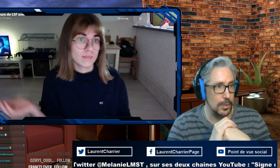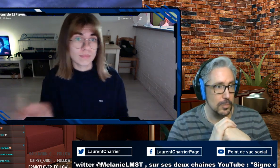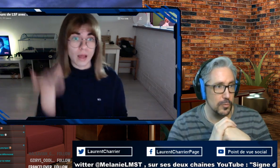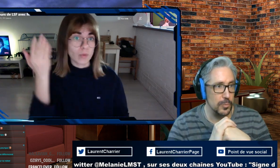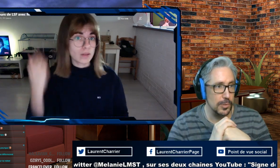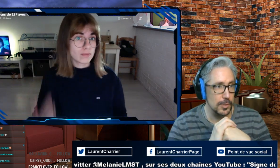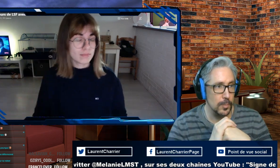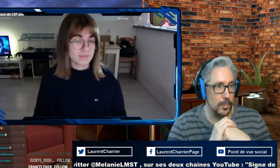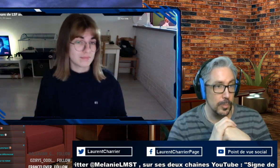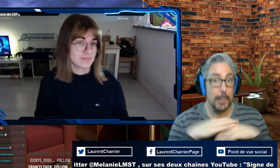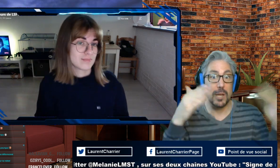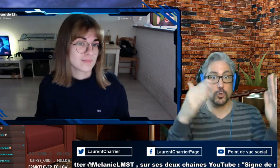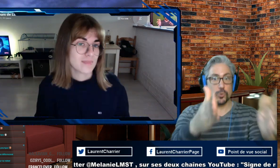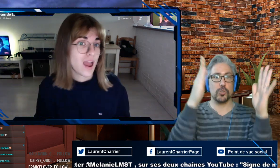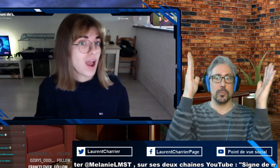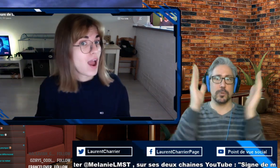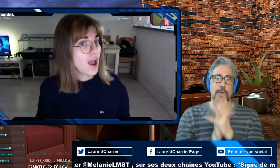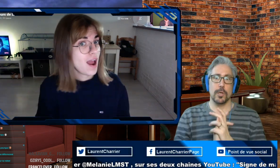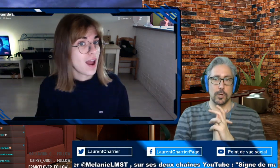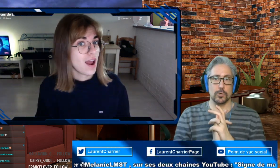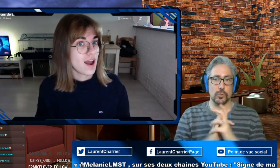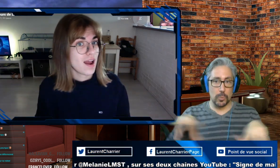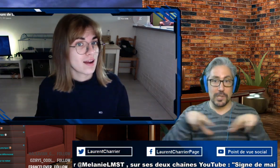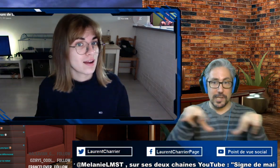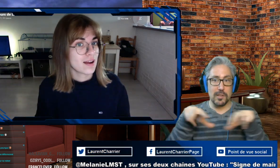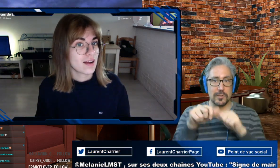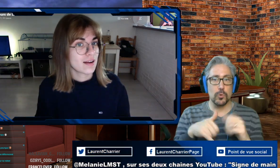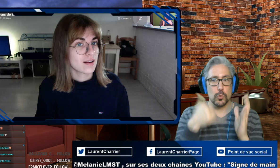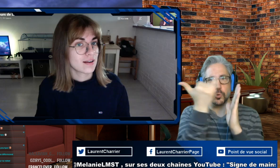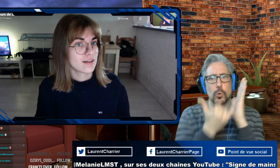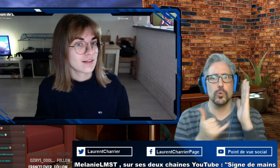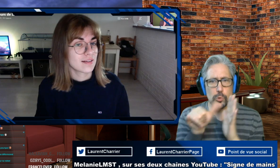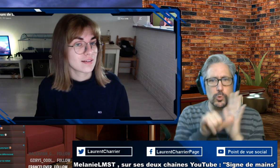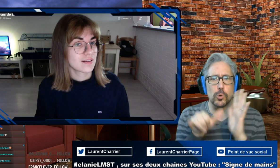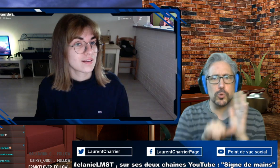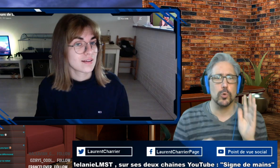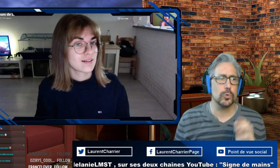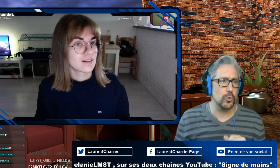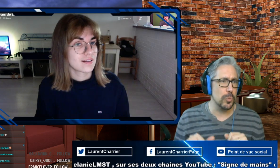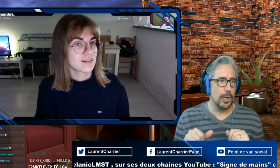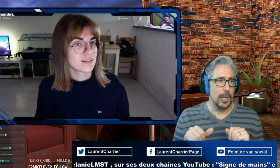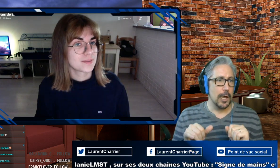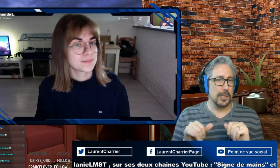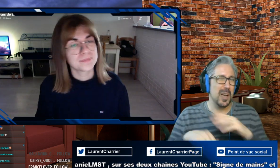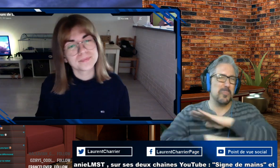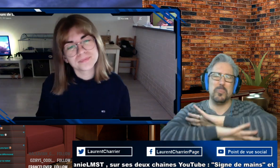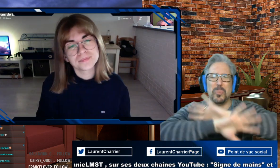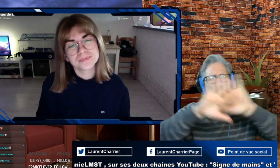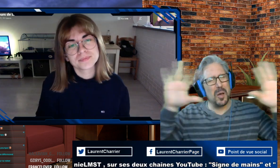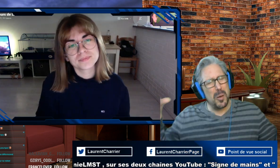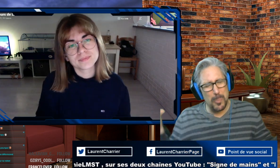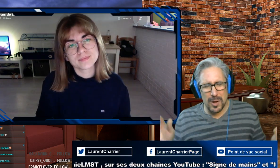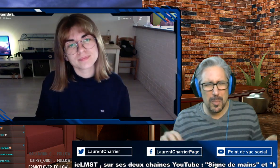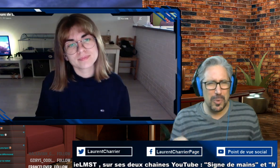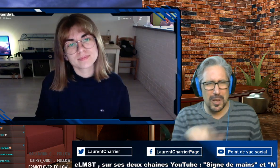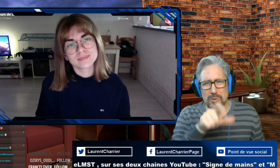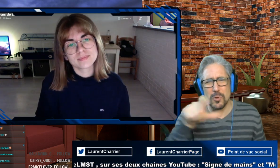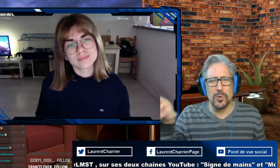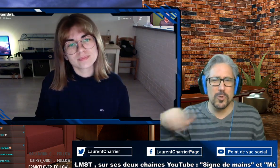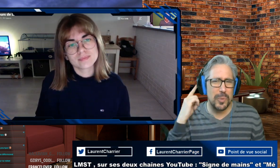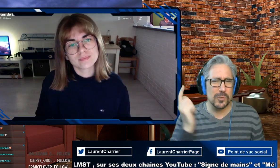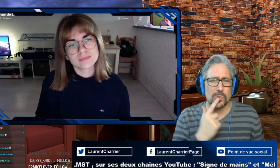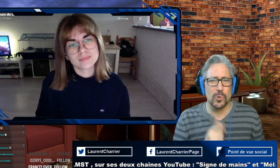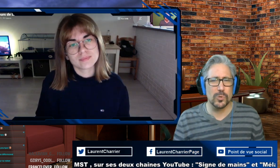aussi, ouais. Tu filmes aussi. Bah justement, il y a les vidéos. Donc sur YouTube, il y a